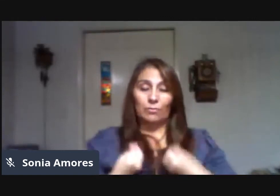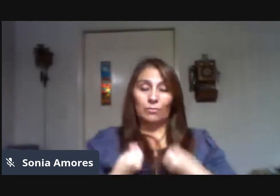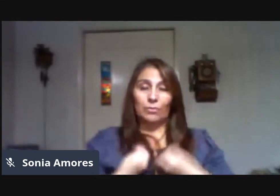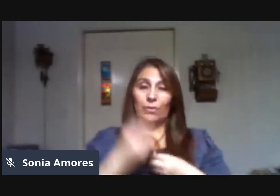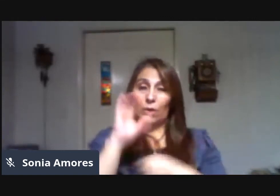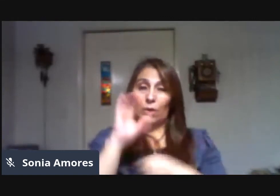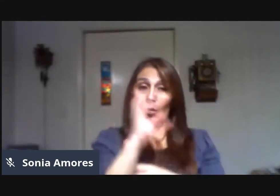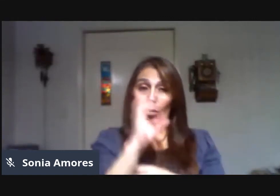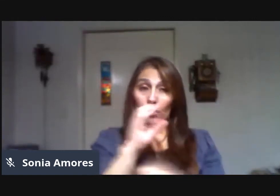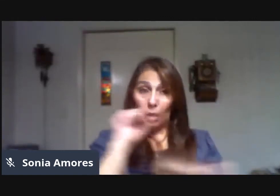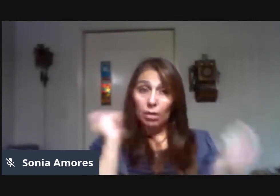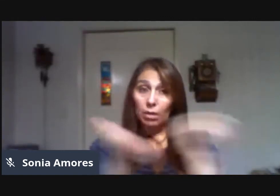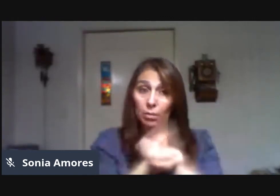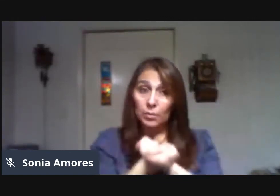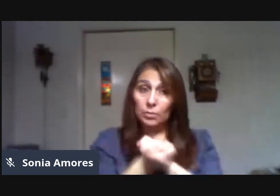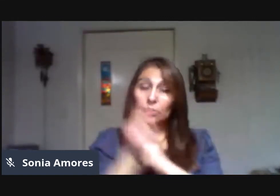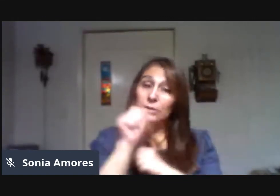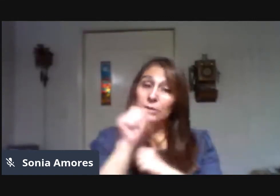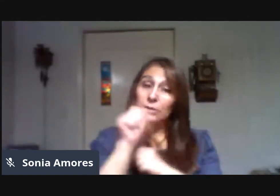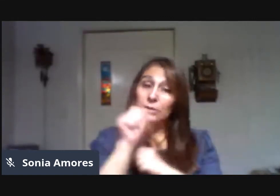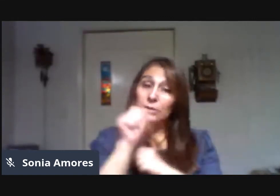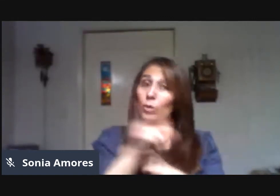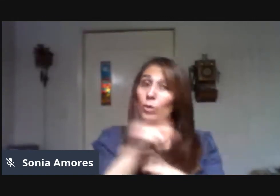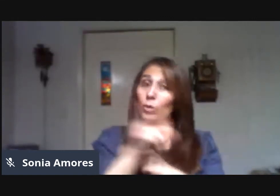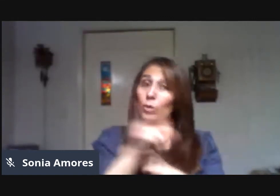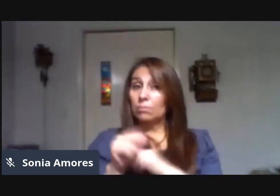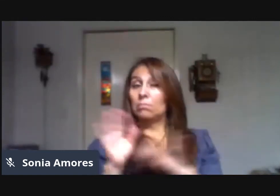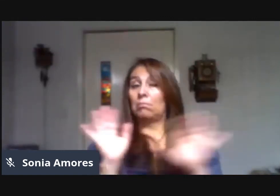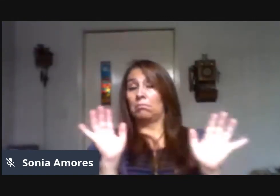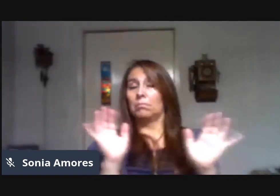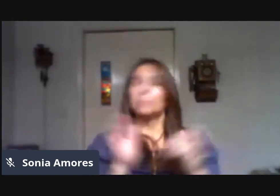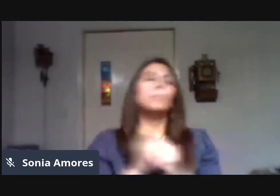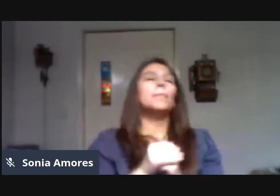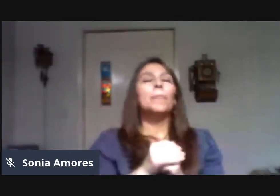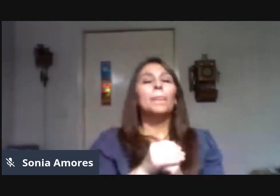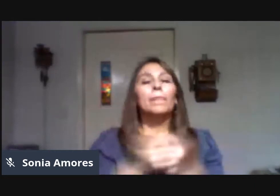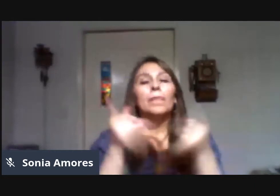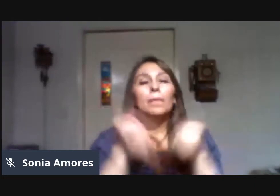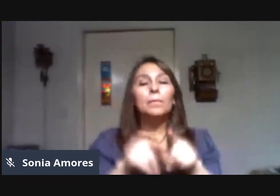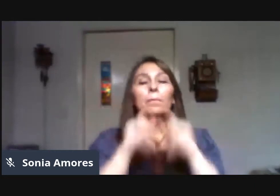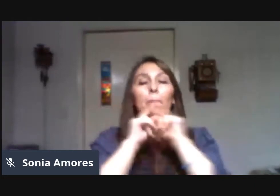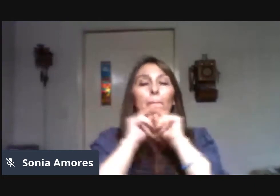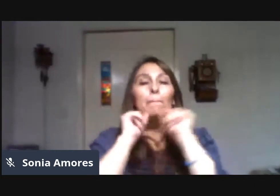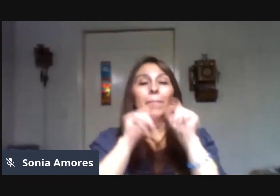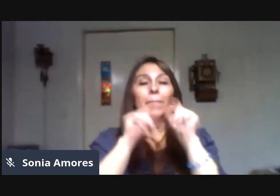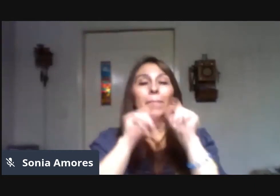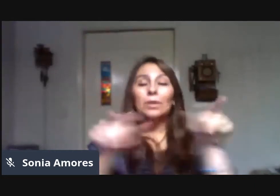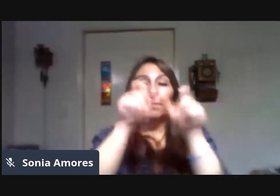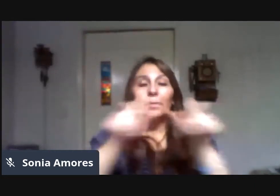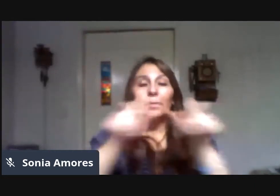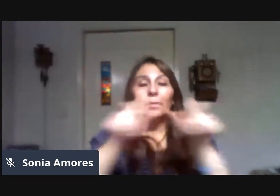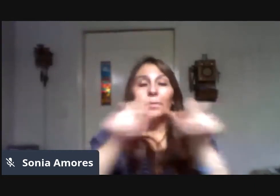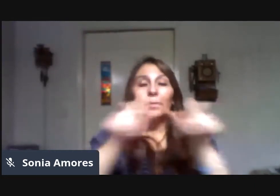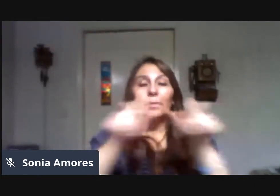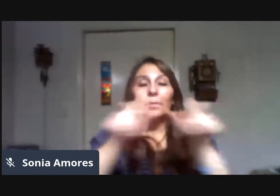hacerse la pregunta para los que nos están viendo en este momento, es si